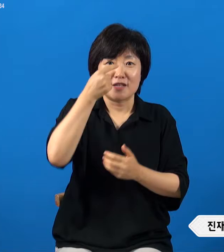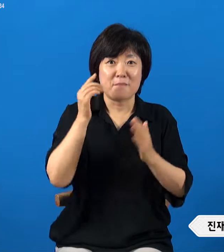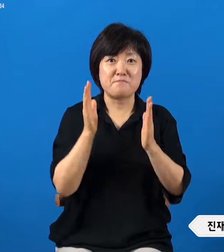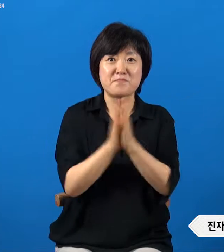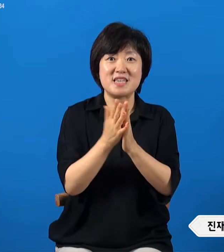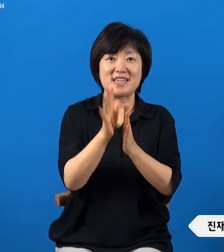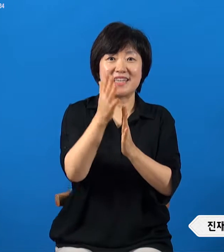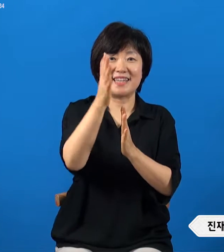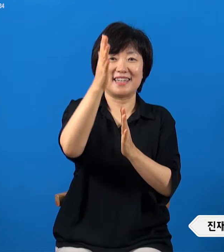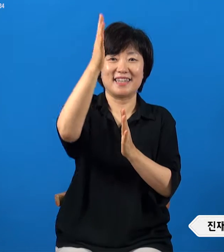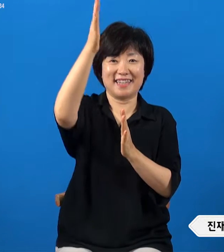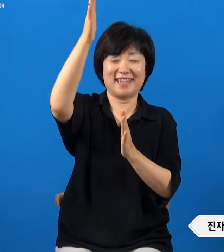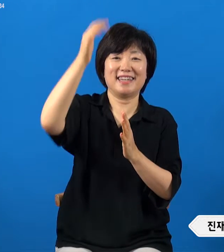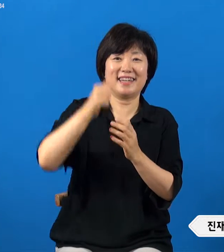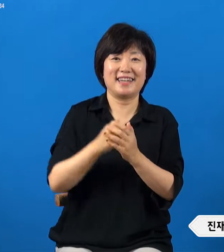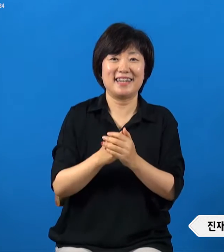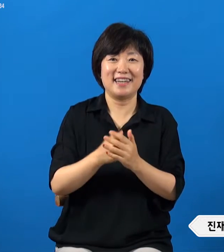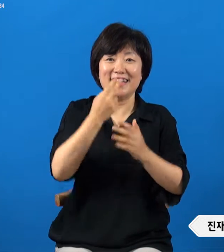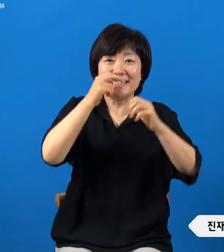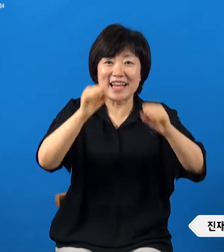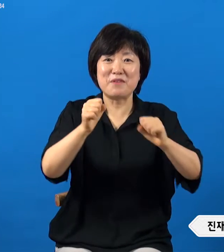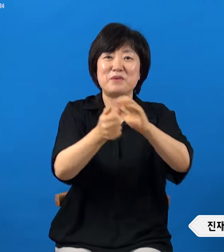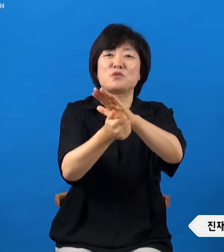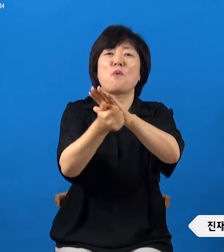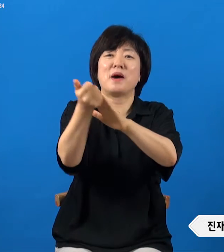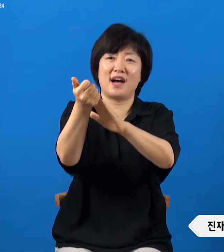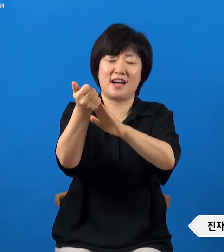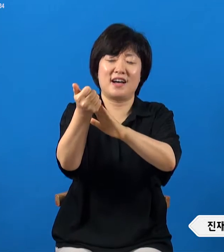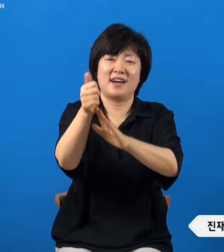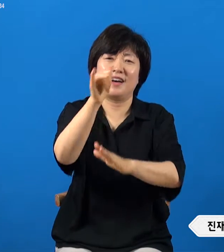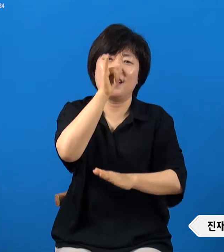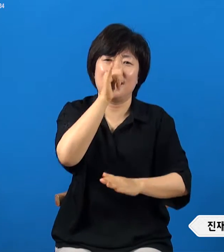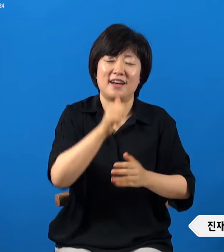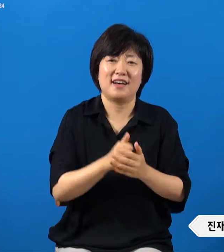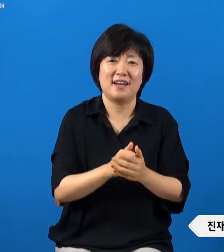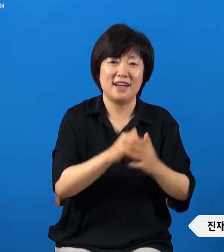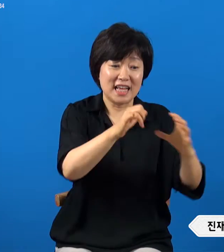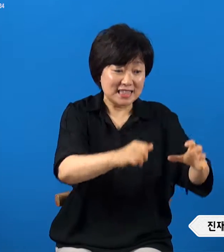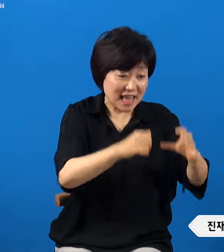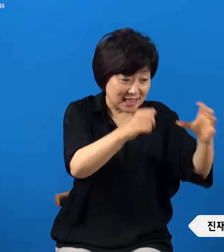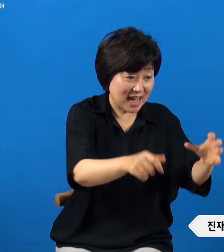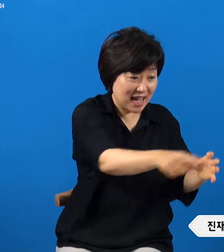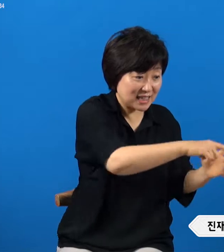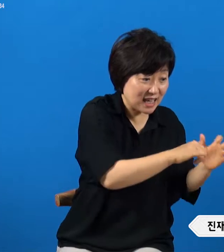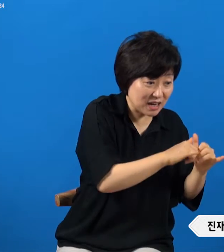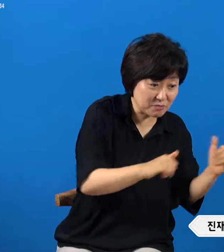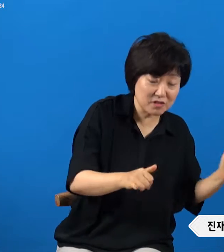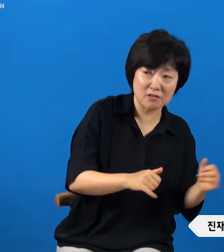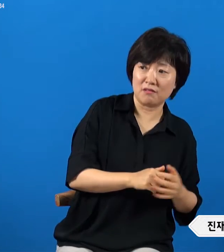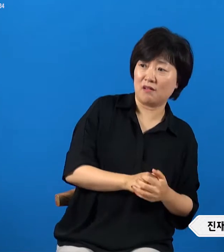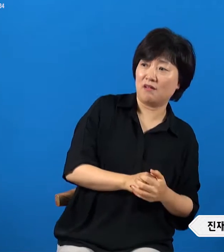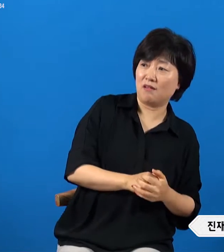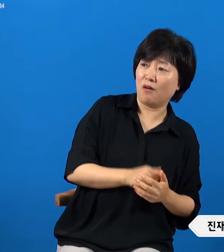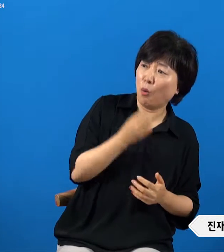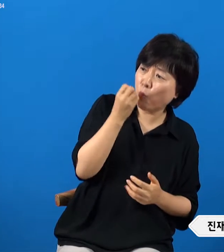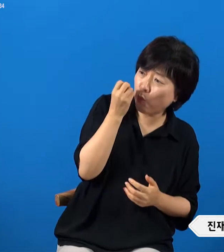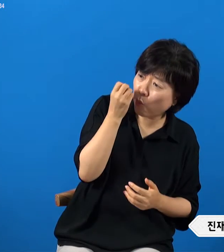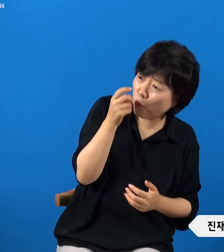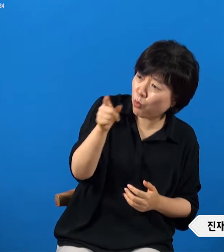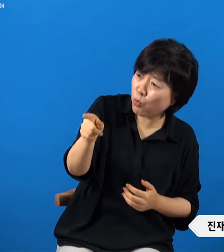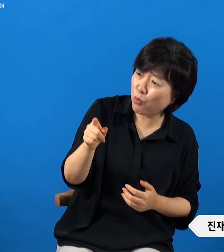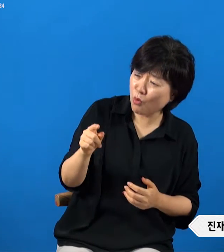겁니다. 살 이유가 되는 겁니다. 삶의 소망이 있는 겁니다. 그래서 세상의 사람들은 아니 그런